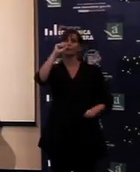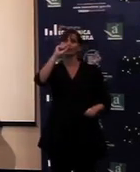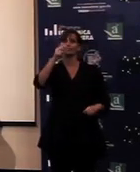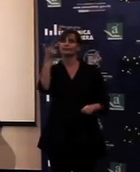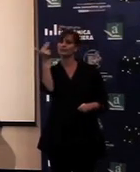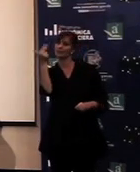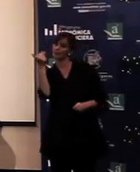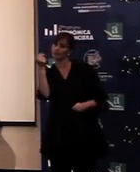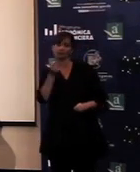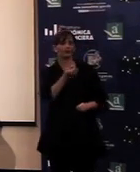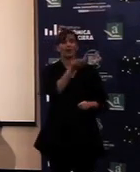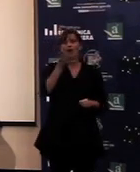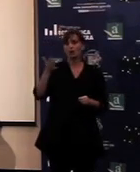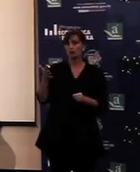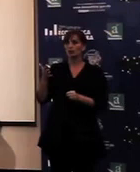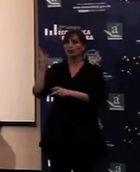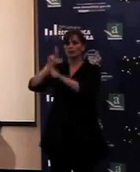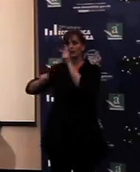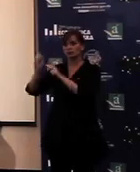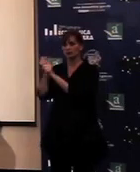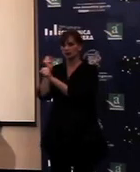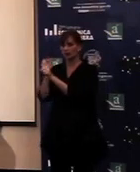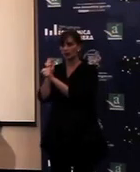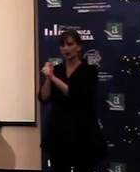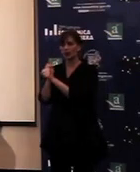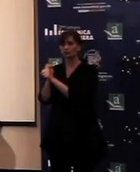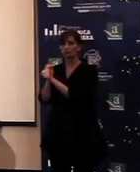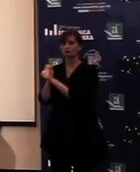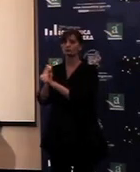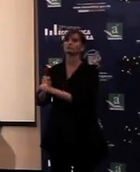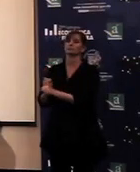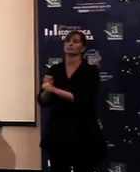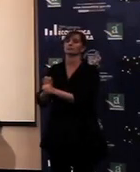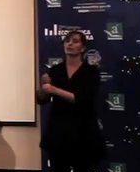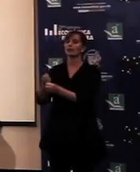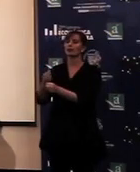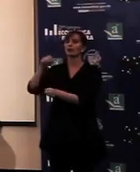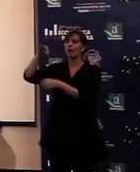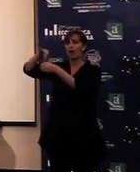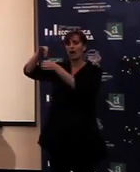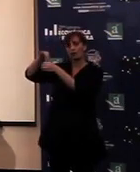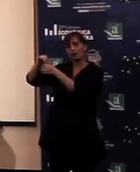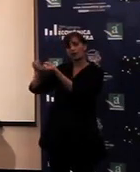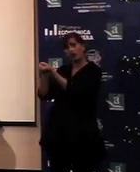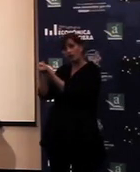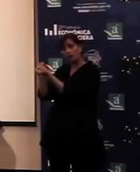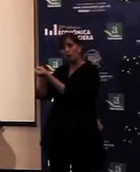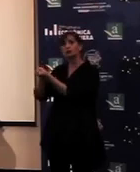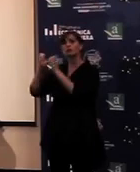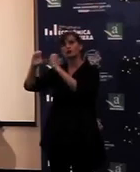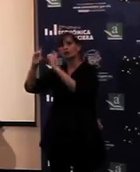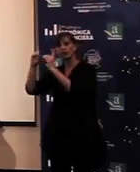funcionarios de la Fundación de Crédito Educativo APEC. Funda APEC, que